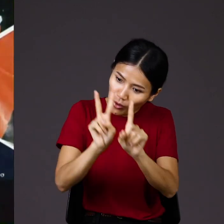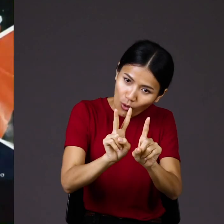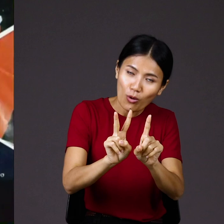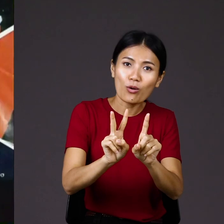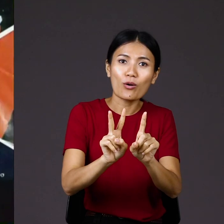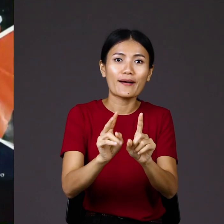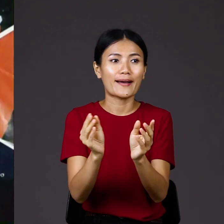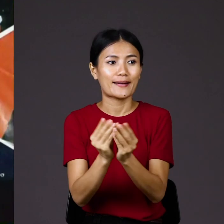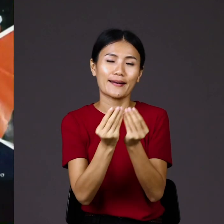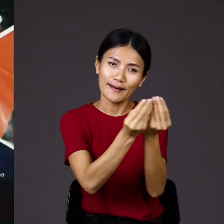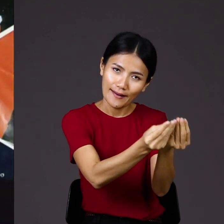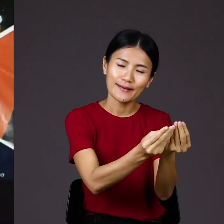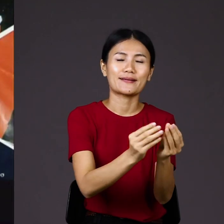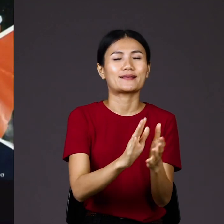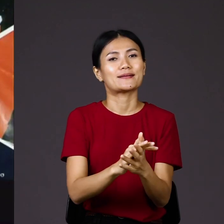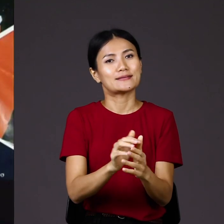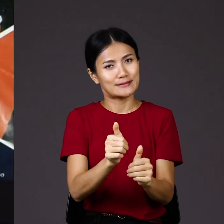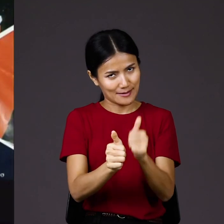นะ